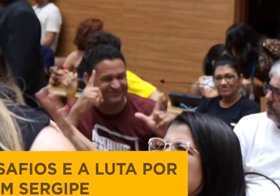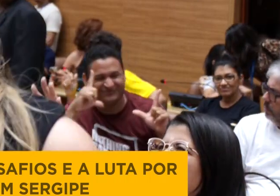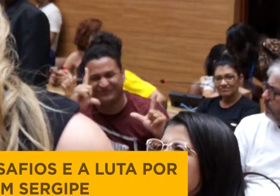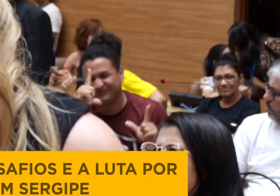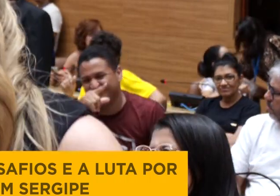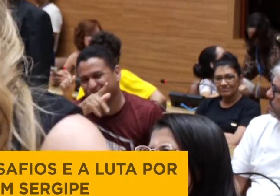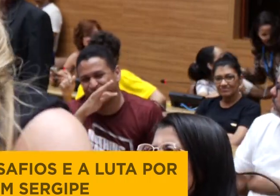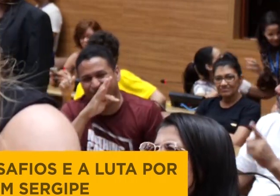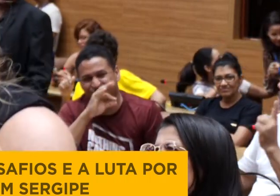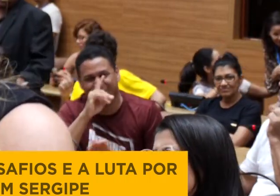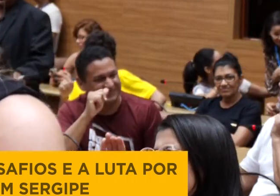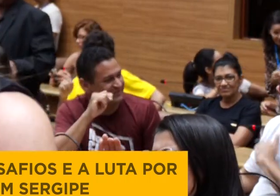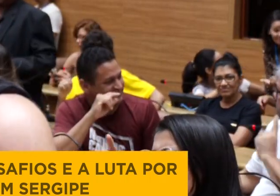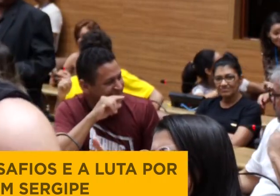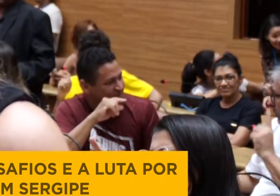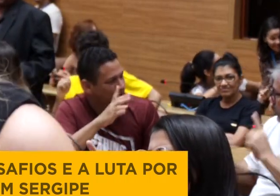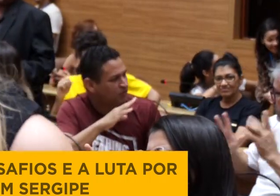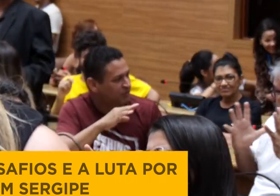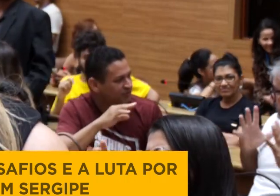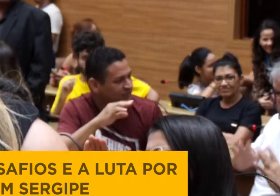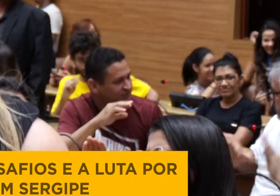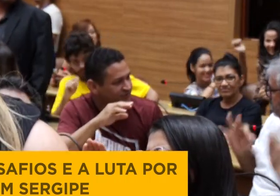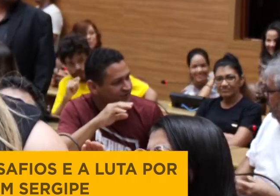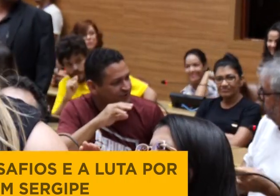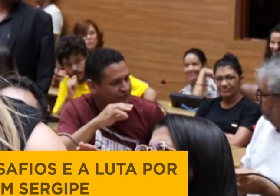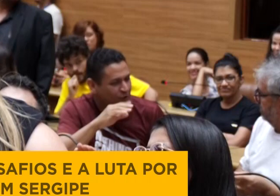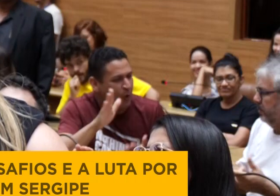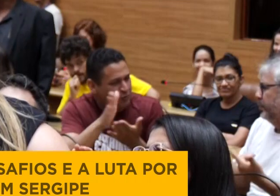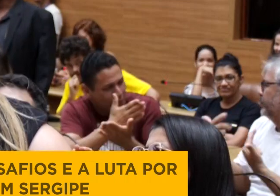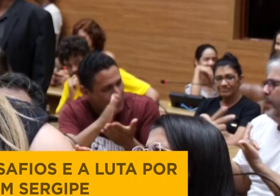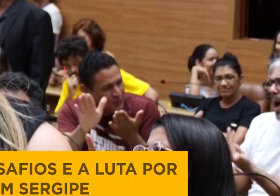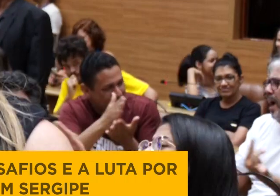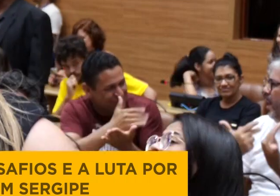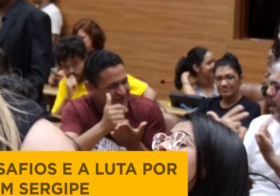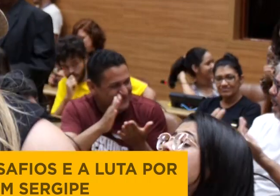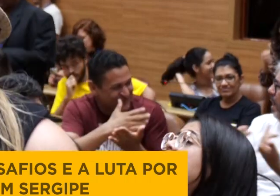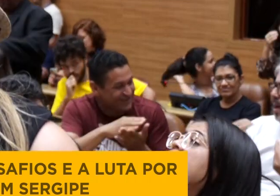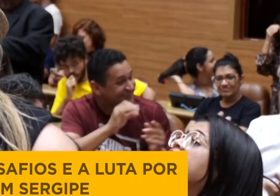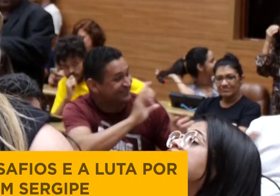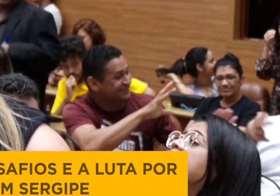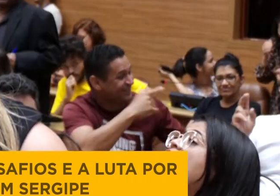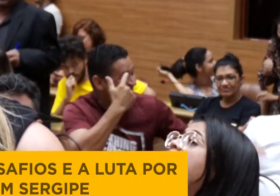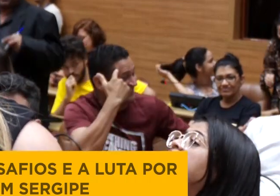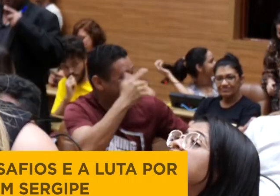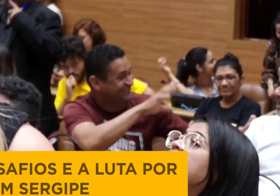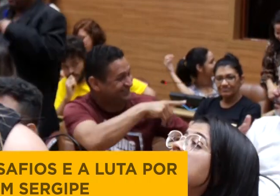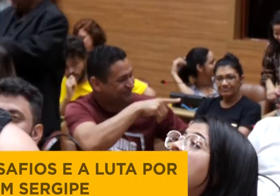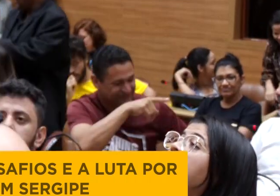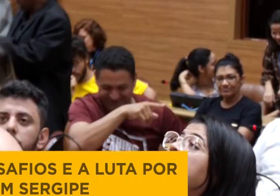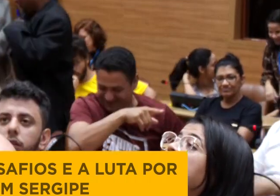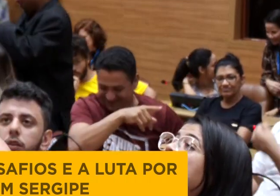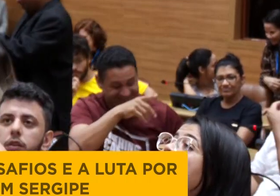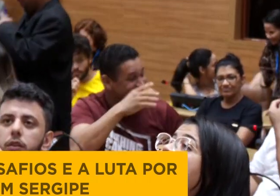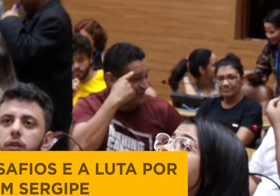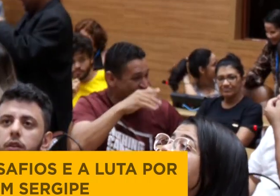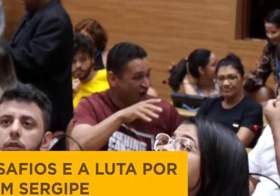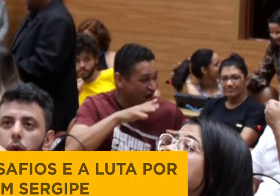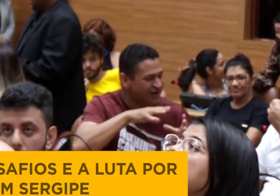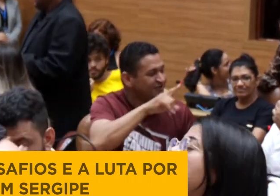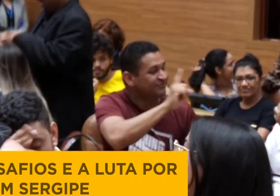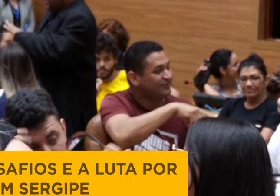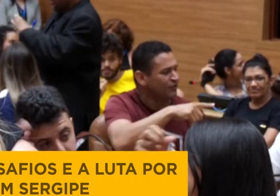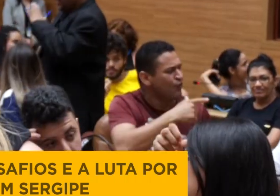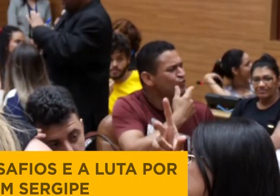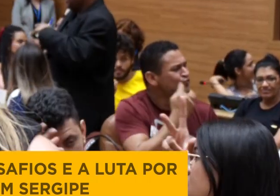com pacientes se não tivesse com uma pessoa ao lado você não sabe né direito ou quer que ele tá tendo ou quer que ele tá sentindo para poder se expressar eu acho que a gente